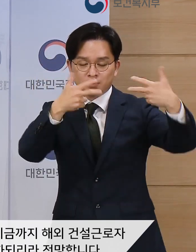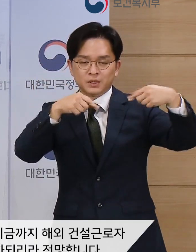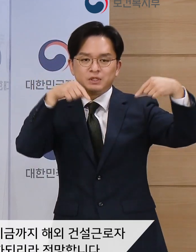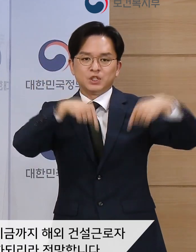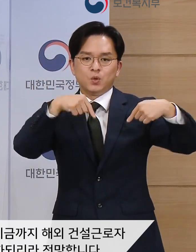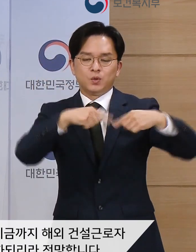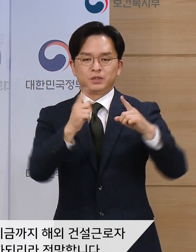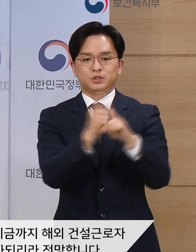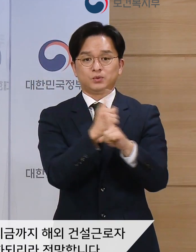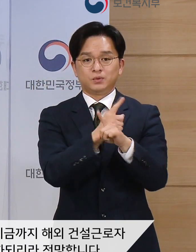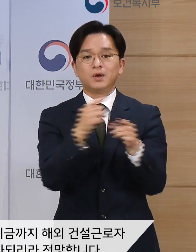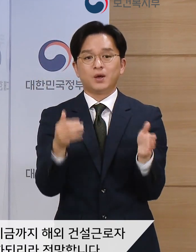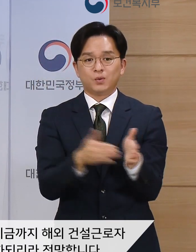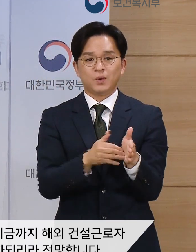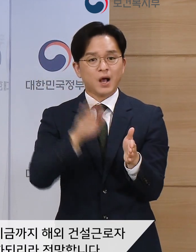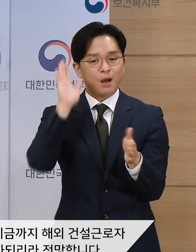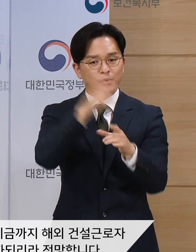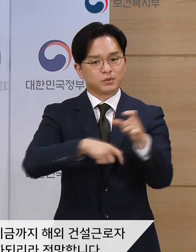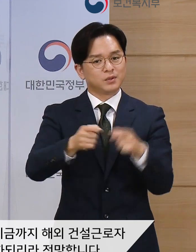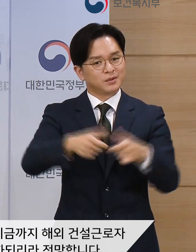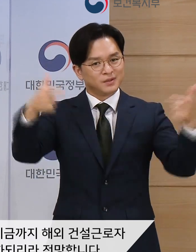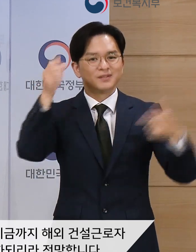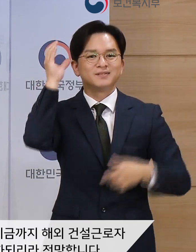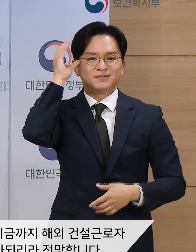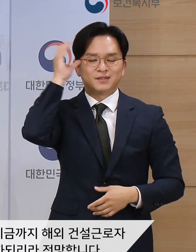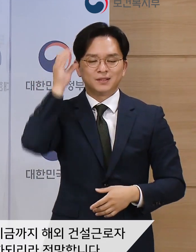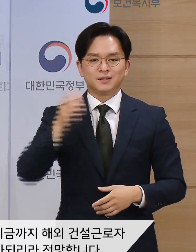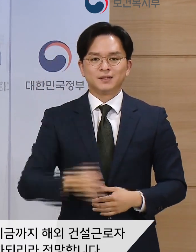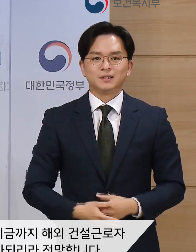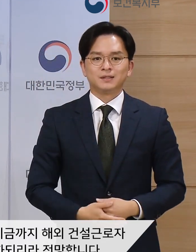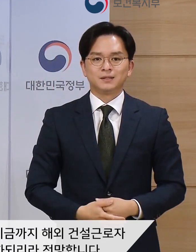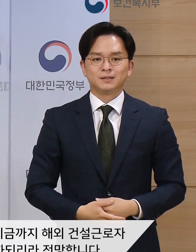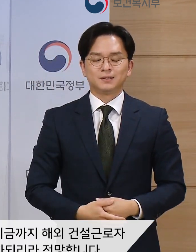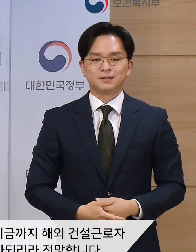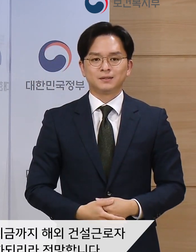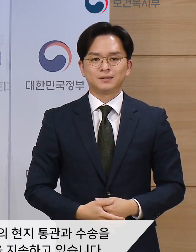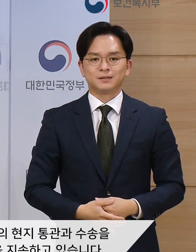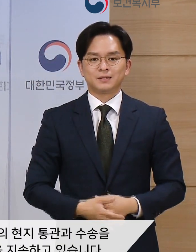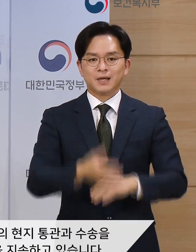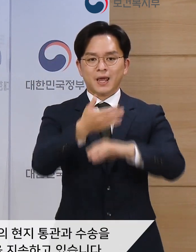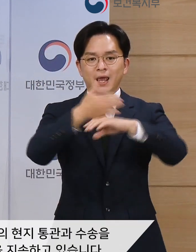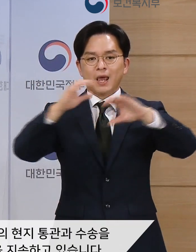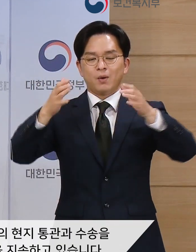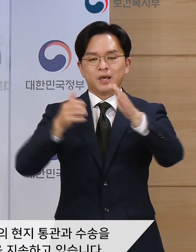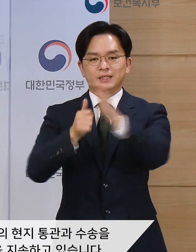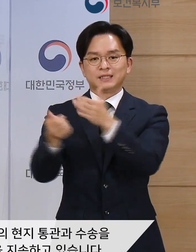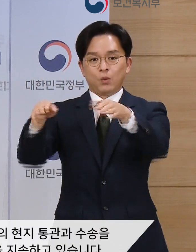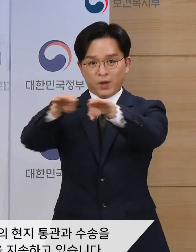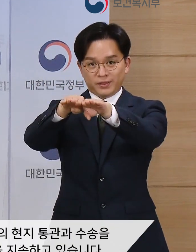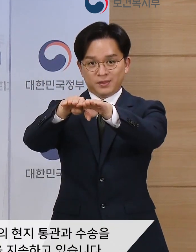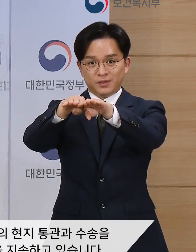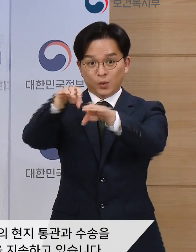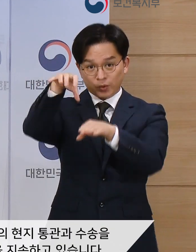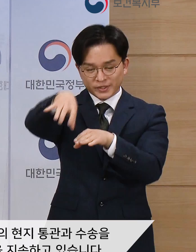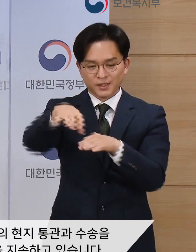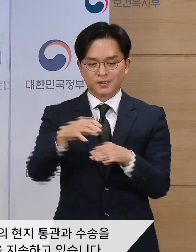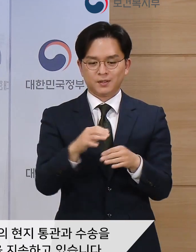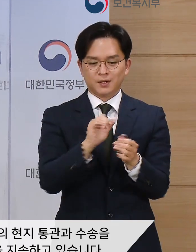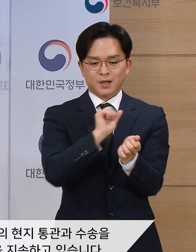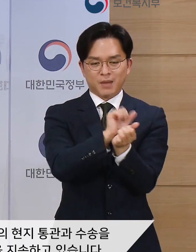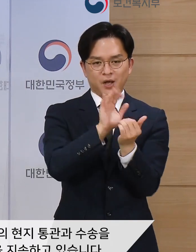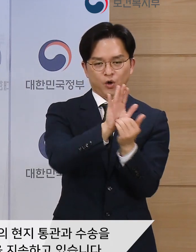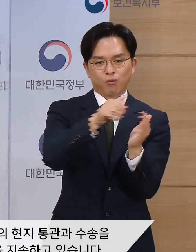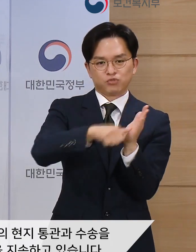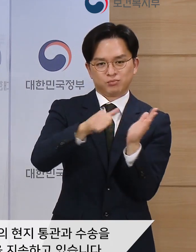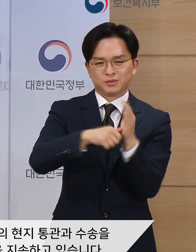이용하였고 앞으로 더욱 활성화되리라 전망합니다. 재외 공간을 중심으로 하여 마스크,